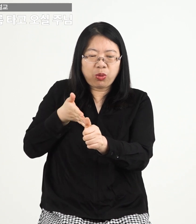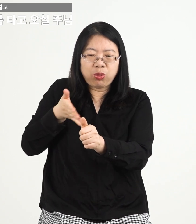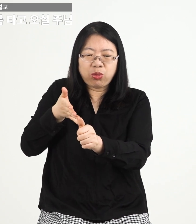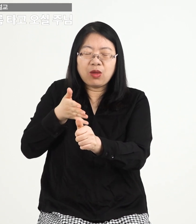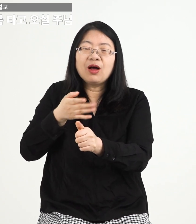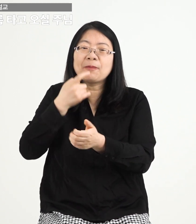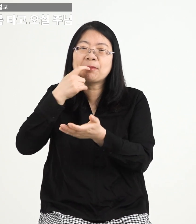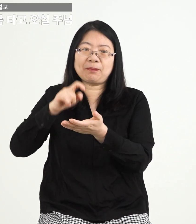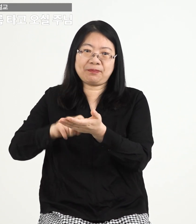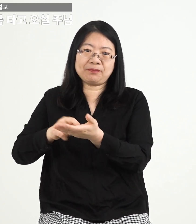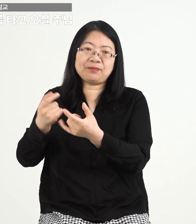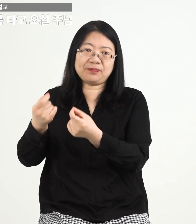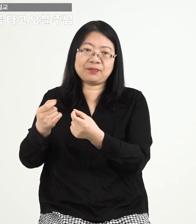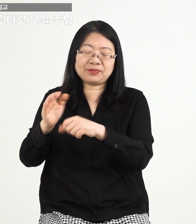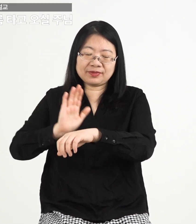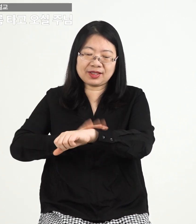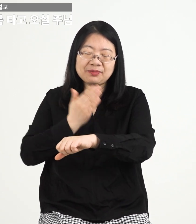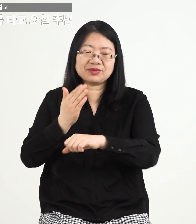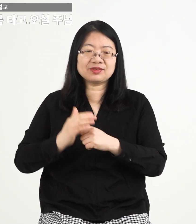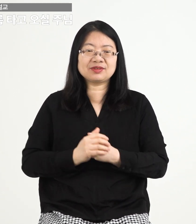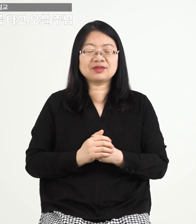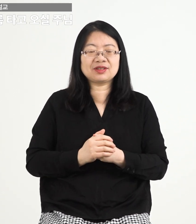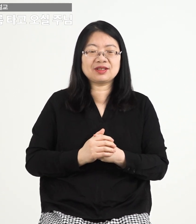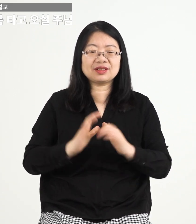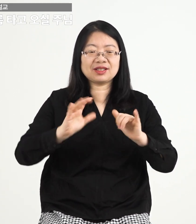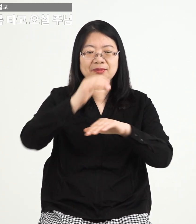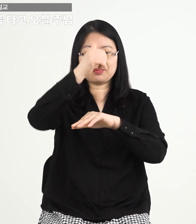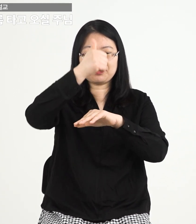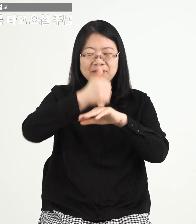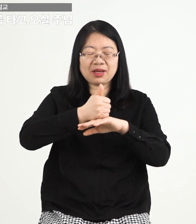잘못된 시한부 종말론주의자들이 나오고,